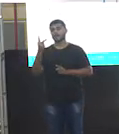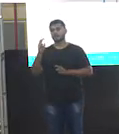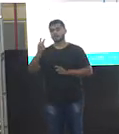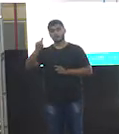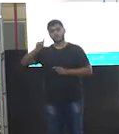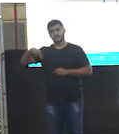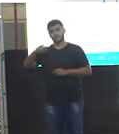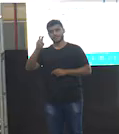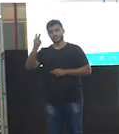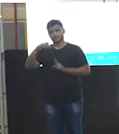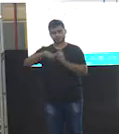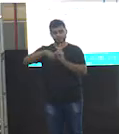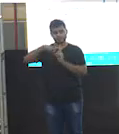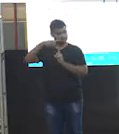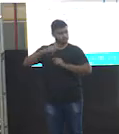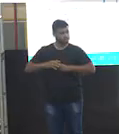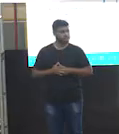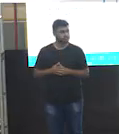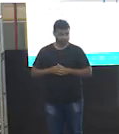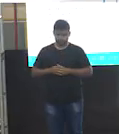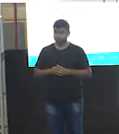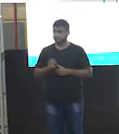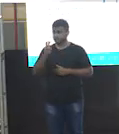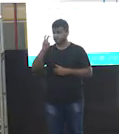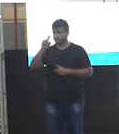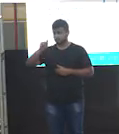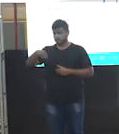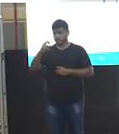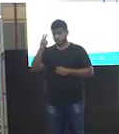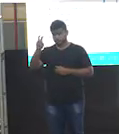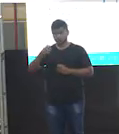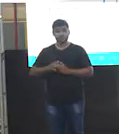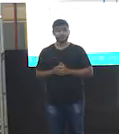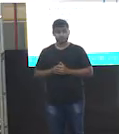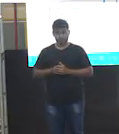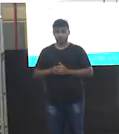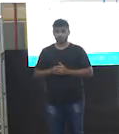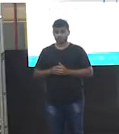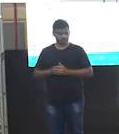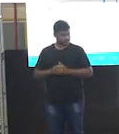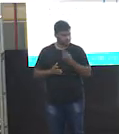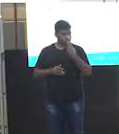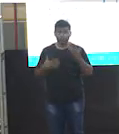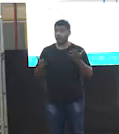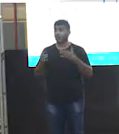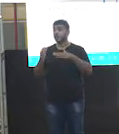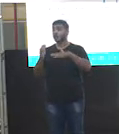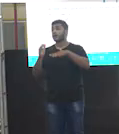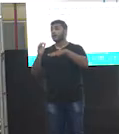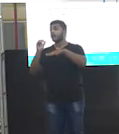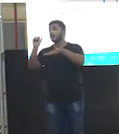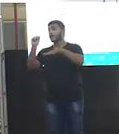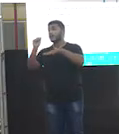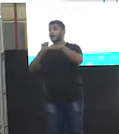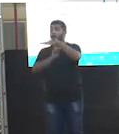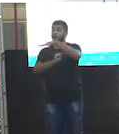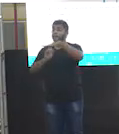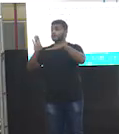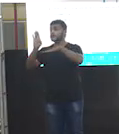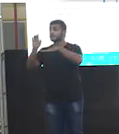primeira, pH 5,5. Isso é um ácido ou uma base? É o